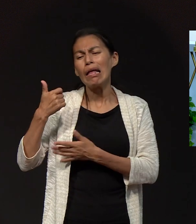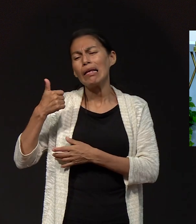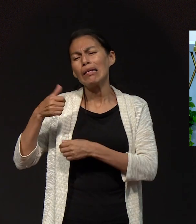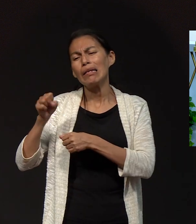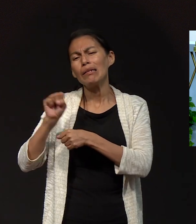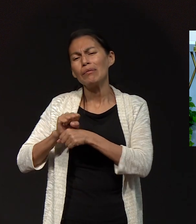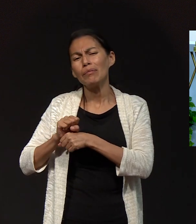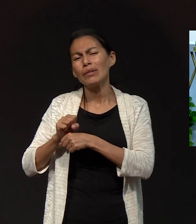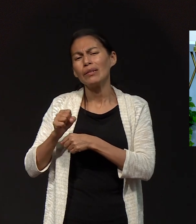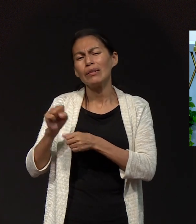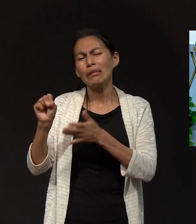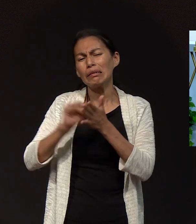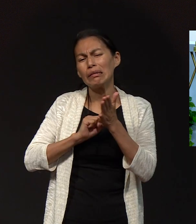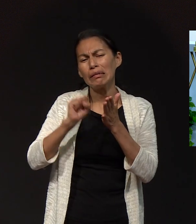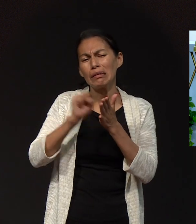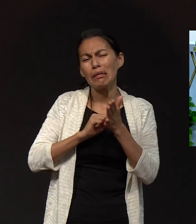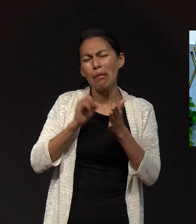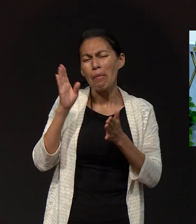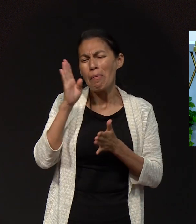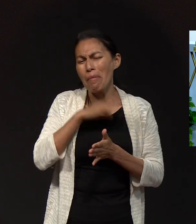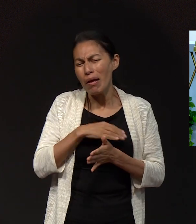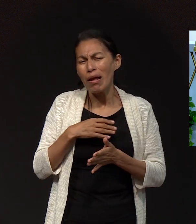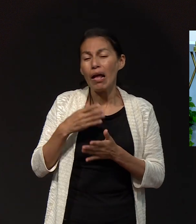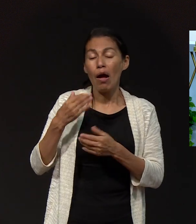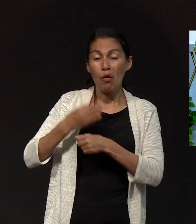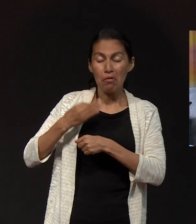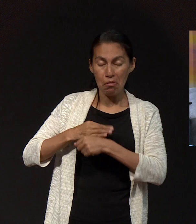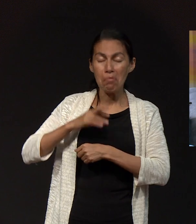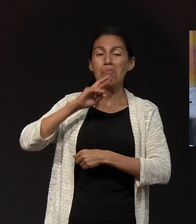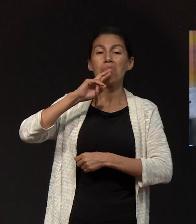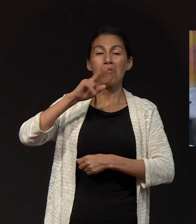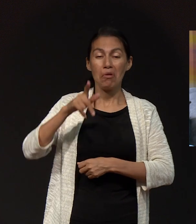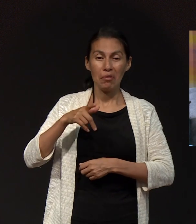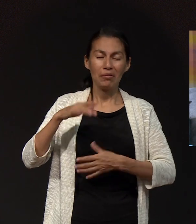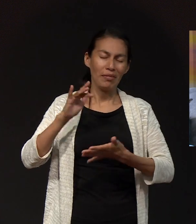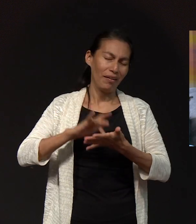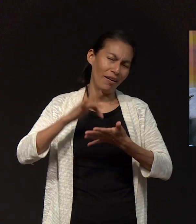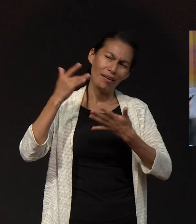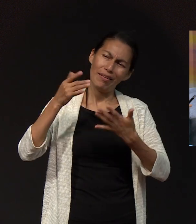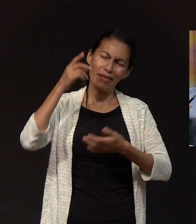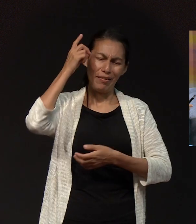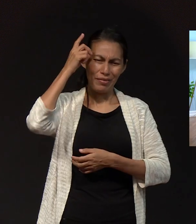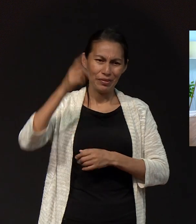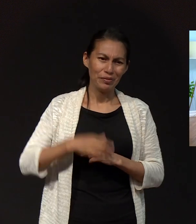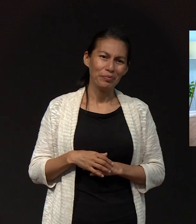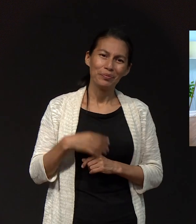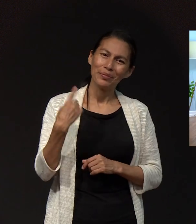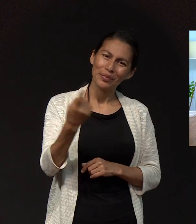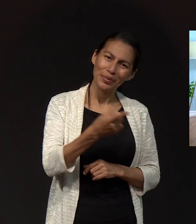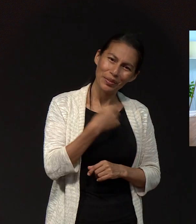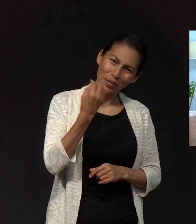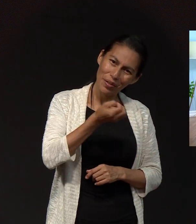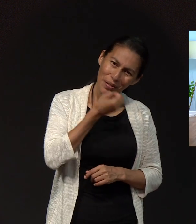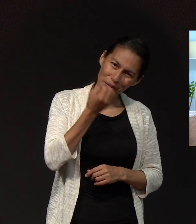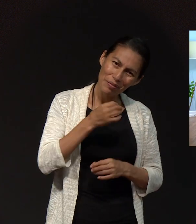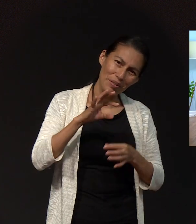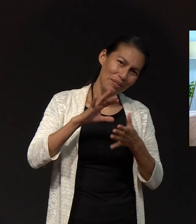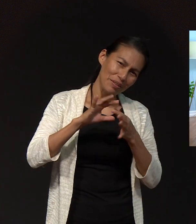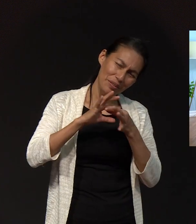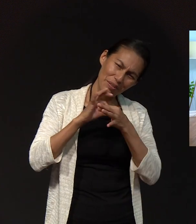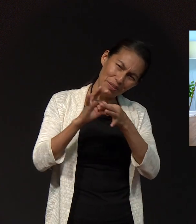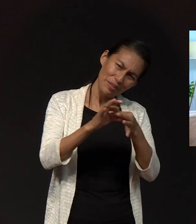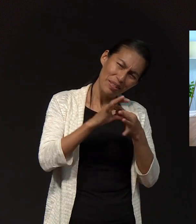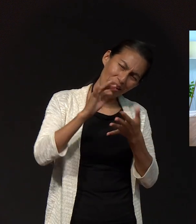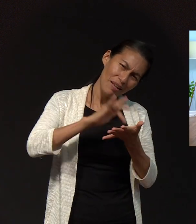estudio De hace seis meses Alabamos a Dios Por este milagro Nos unimos a ti Andrea En oración Y